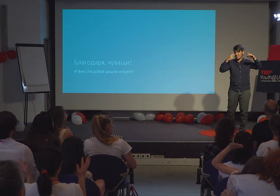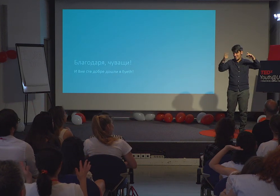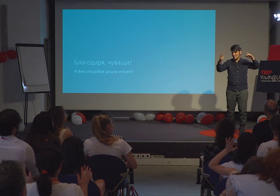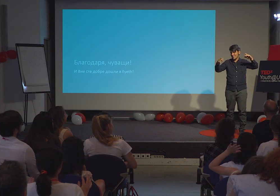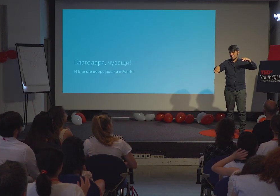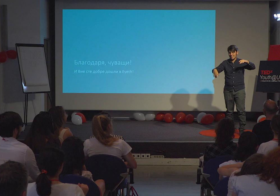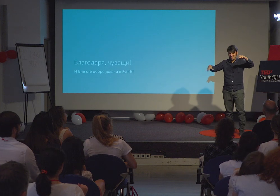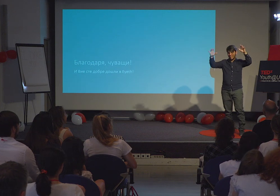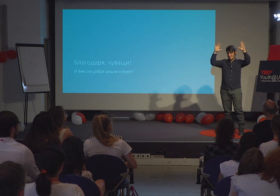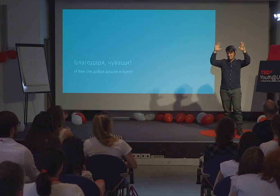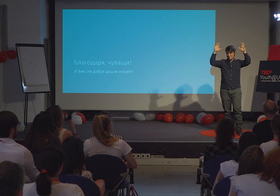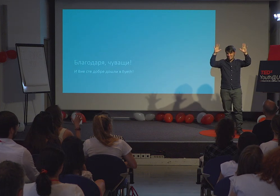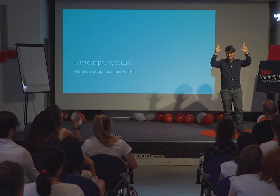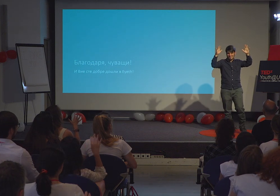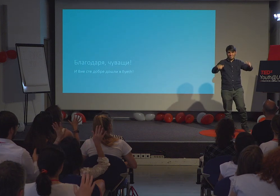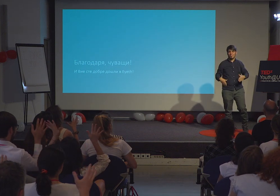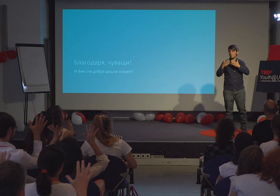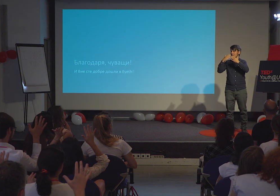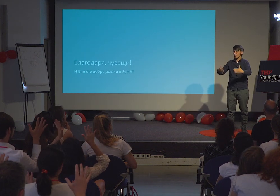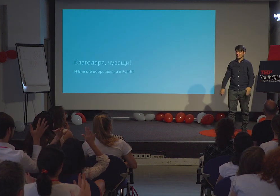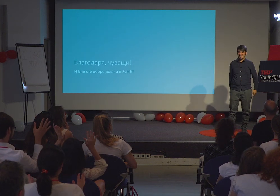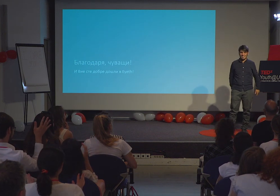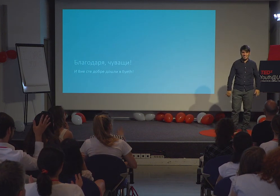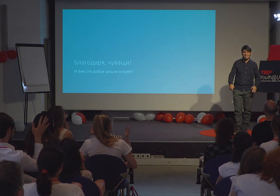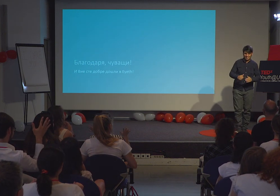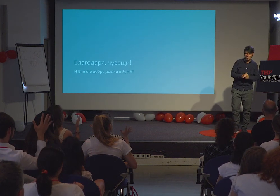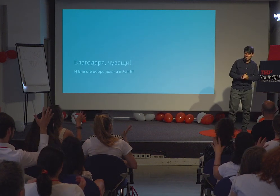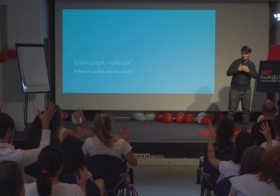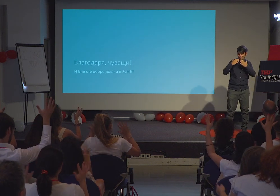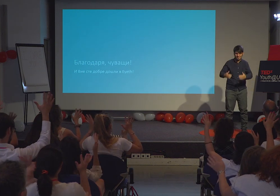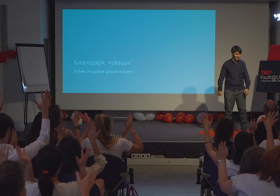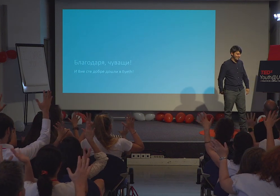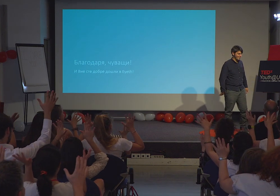по този начин расете, когато вие ръкопляскате. Благодаря ви. Всичко добро.